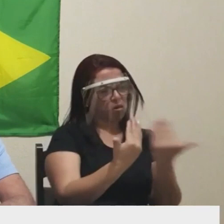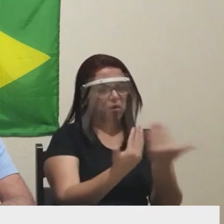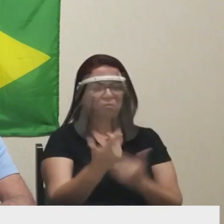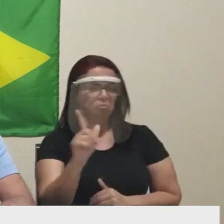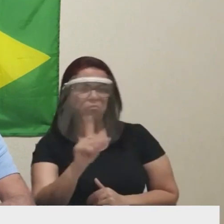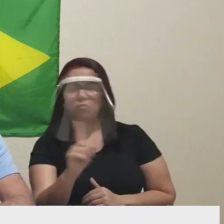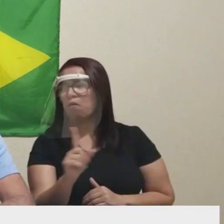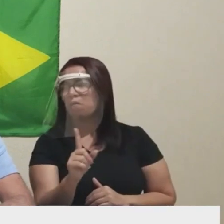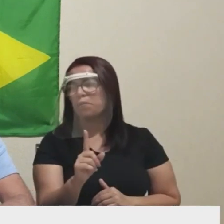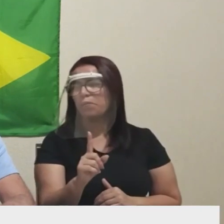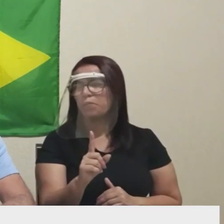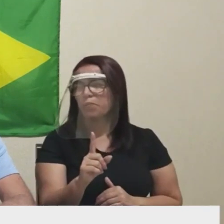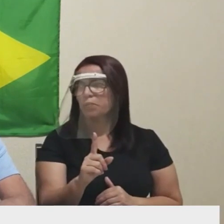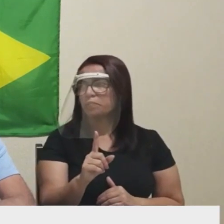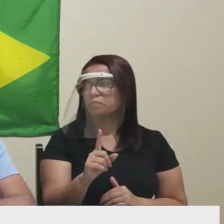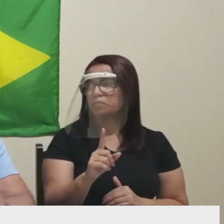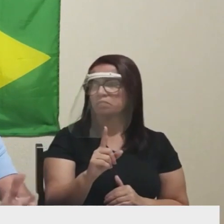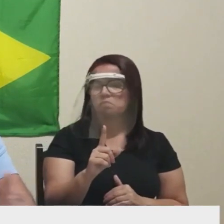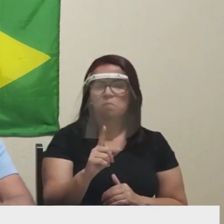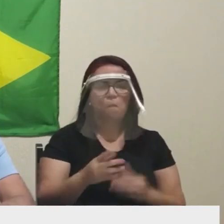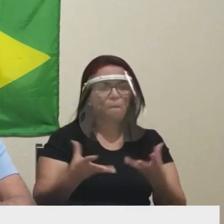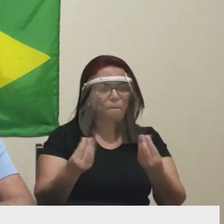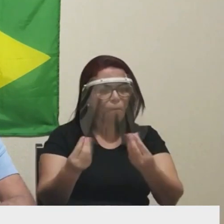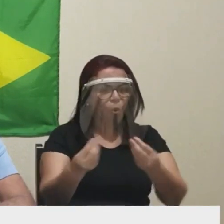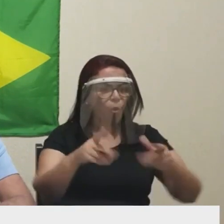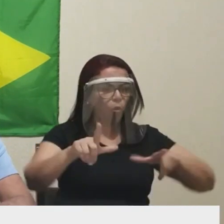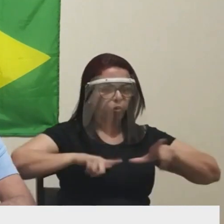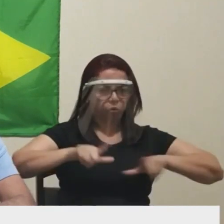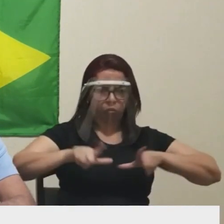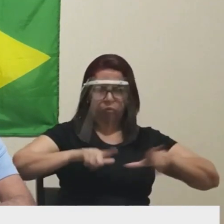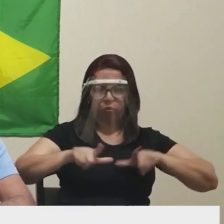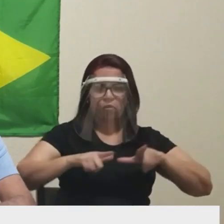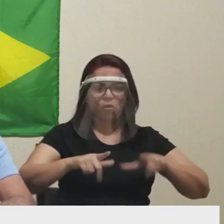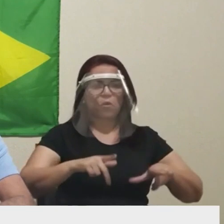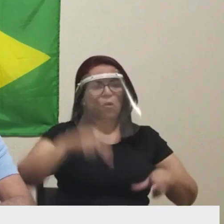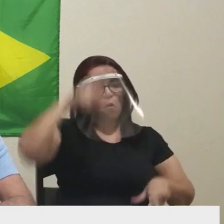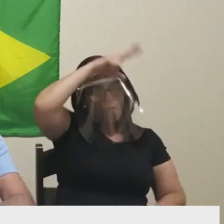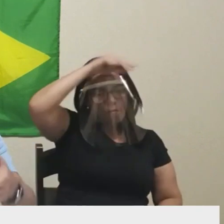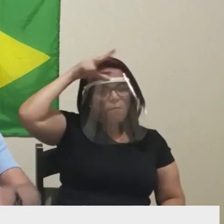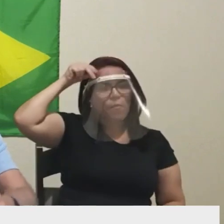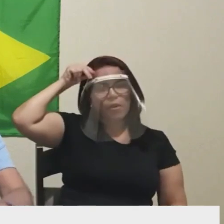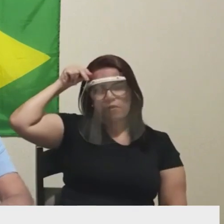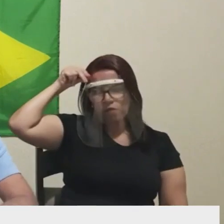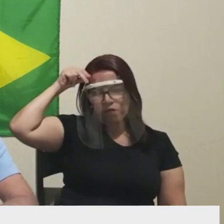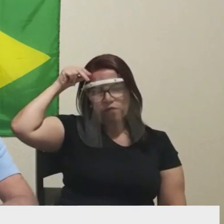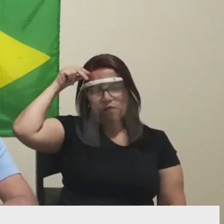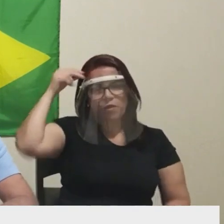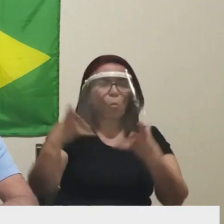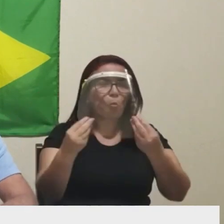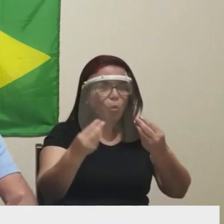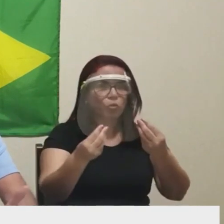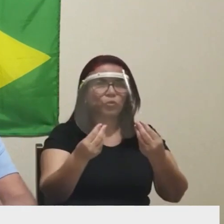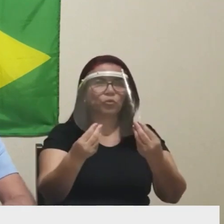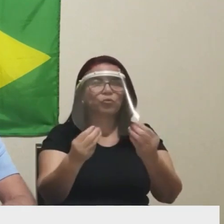que o quadro de servidores encheu muito no Brasil. Alguns prefeitos no passado mais que dobravam o efetivo de